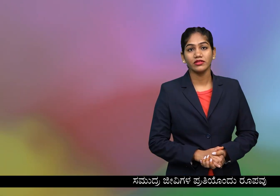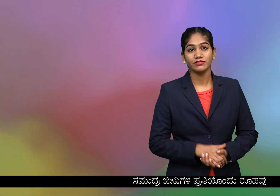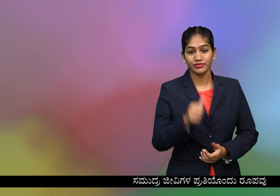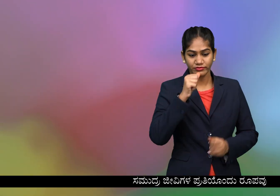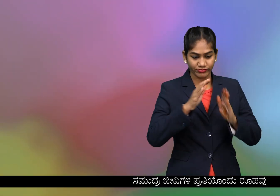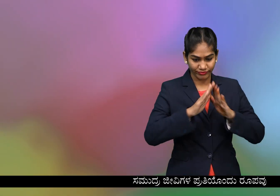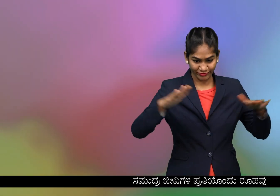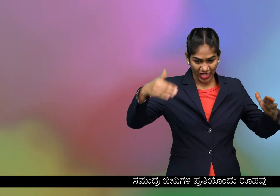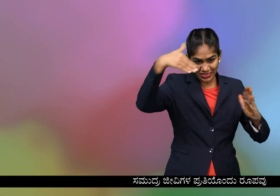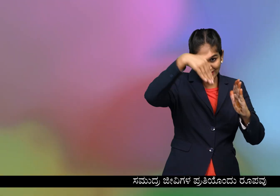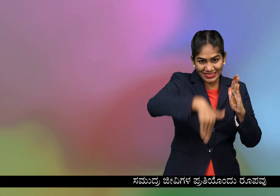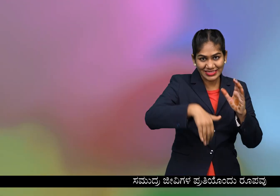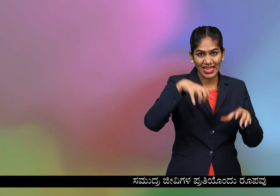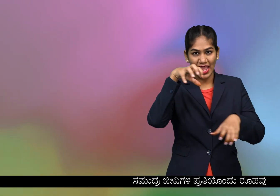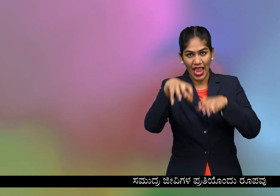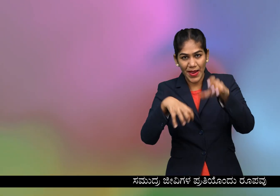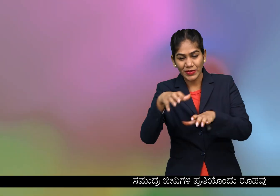ಸಮುದ್ರ ಜೀವಿಗಳ ಪ್ರತಿಯೊಂದು ರೂಪವು